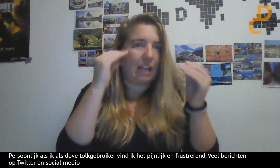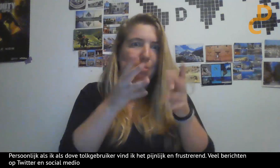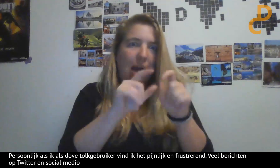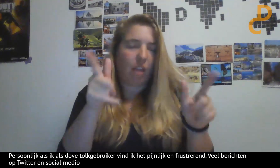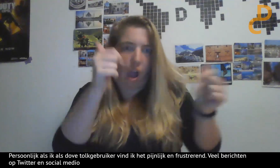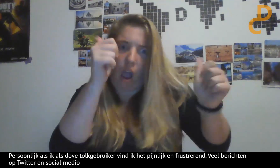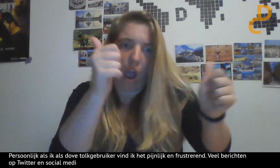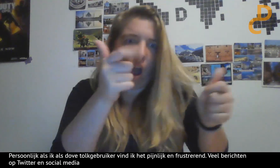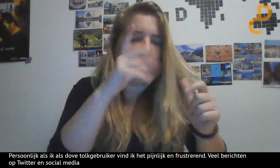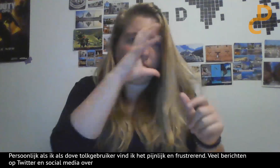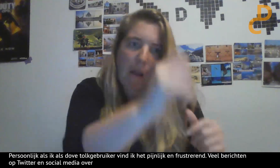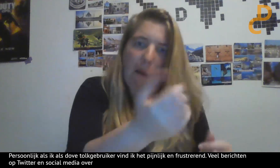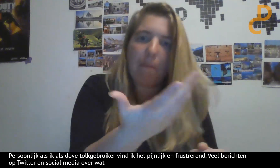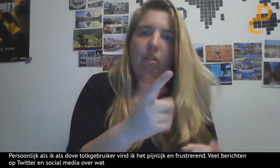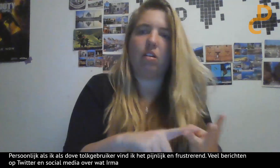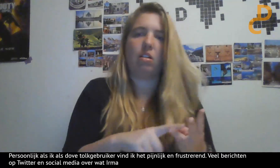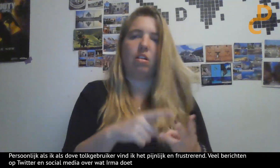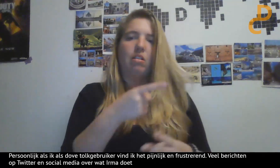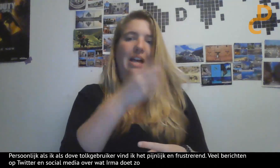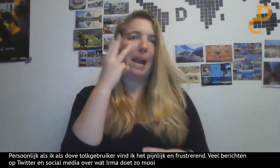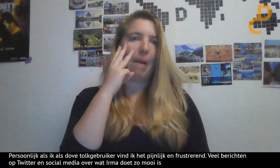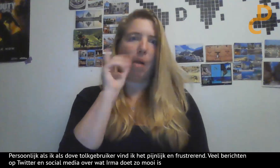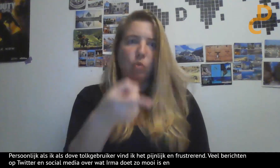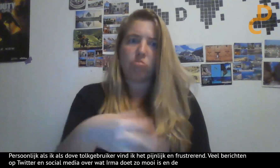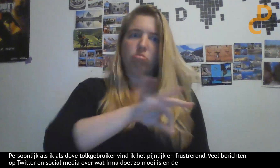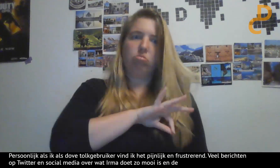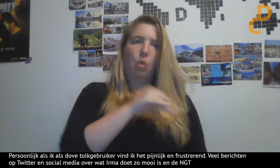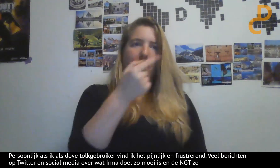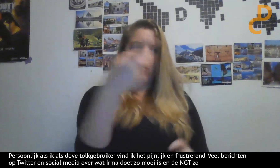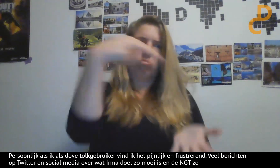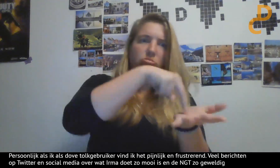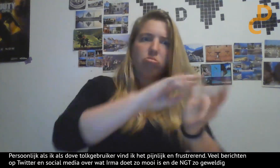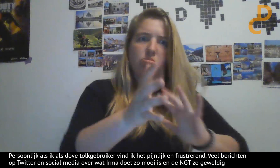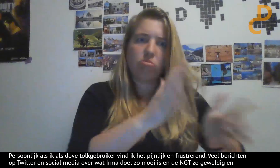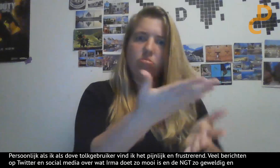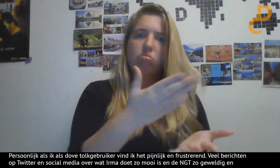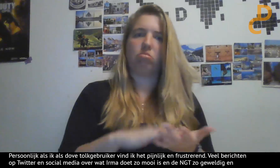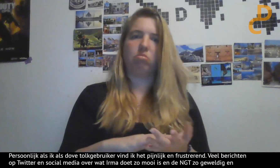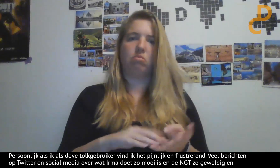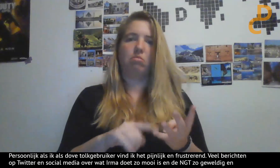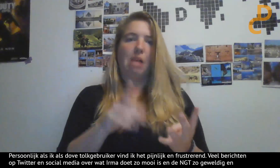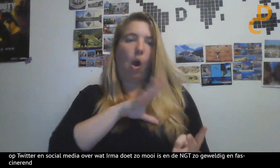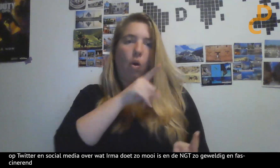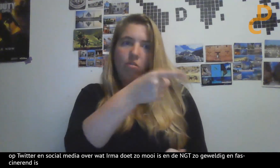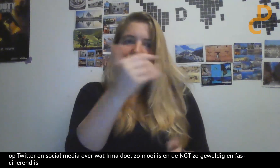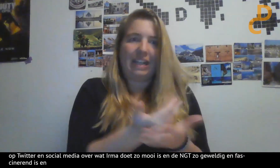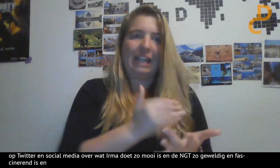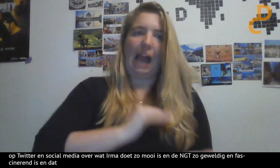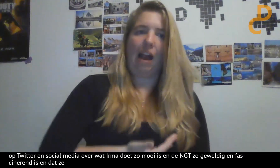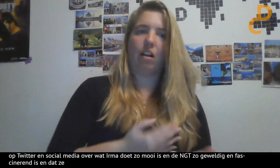is en die Nederlandse gebarentaal zo geweldig is en fascinerend en dat Irma een lintje moet krijgen omdat ze daar staat te gebaren.